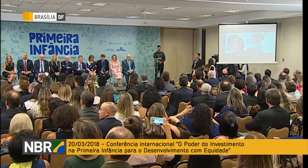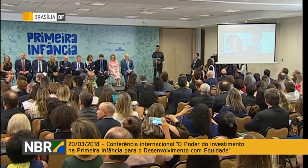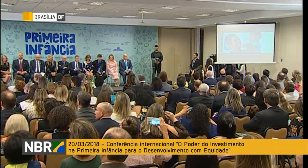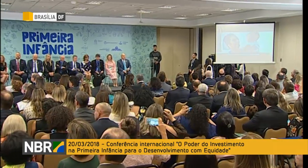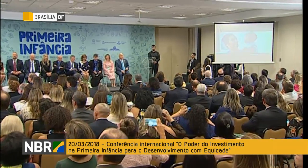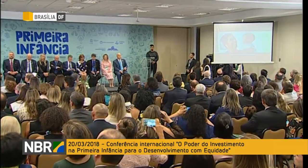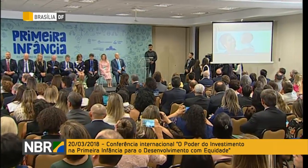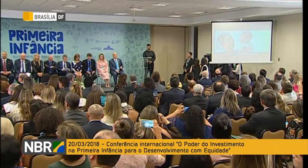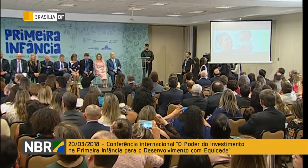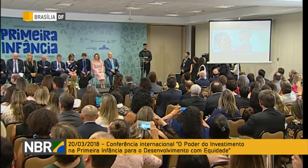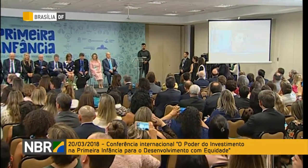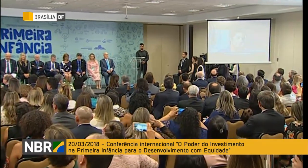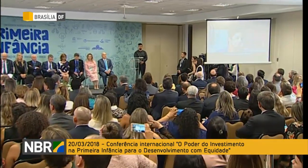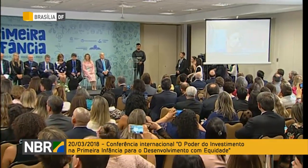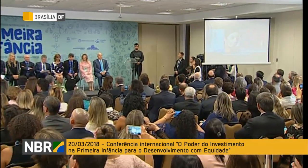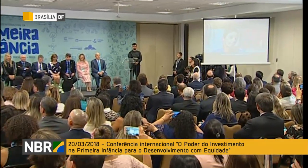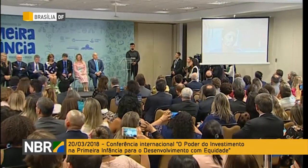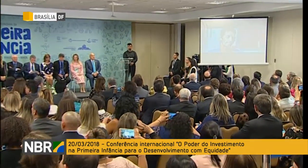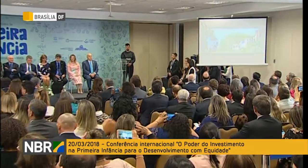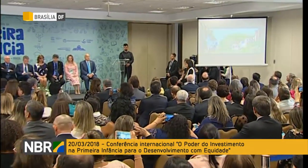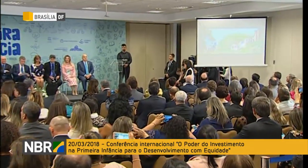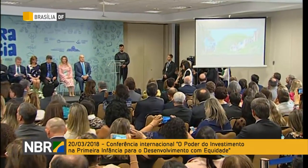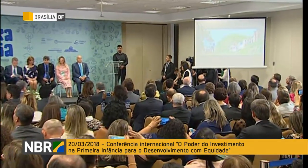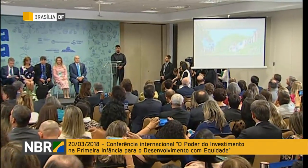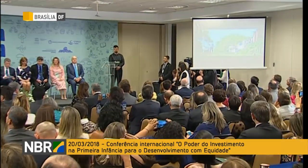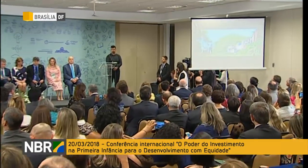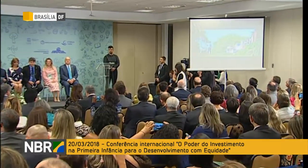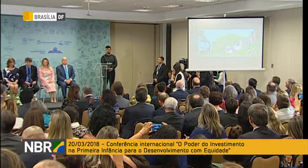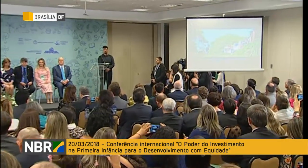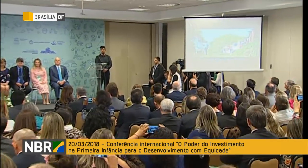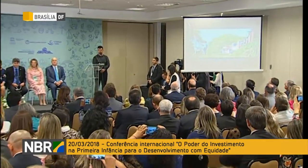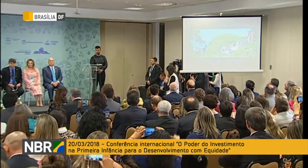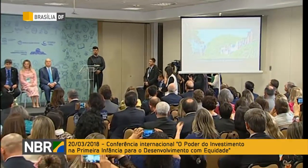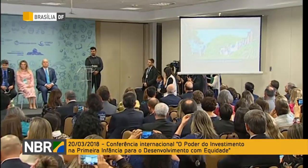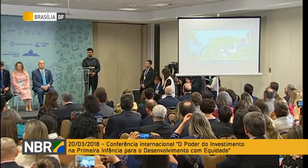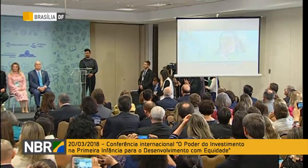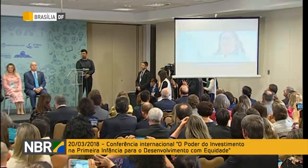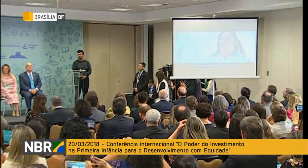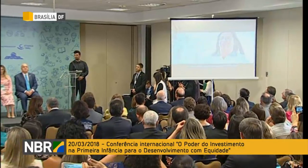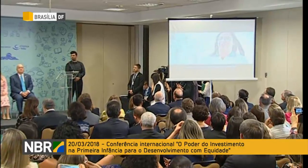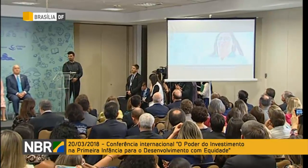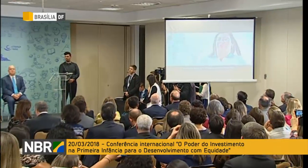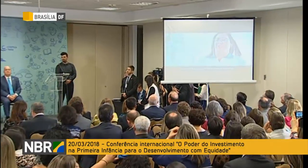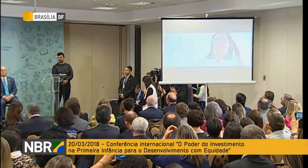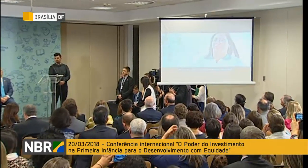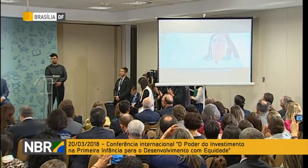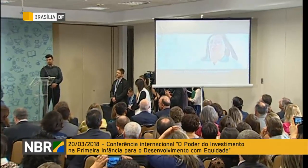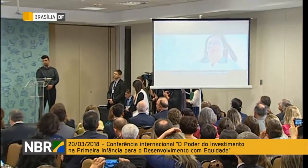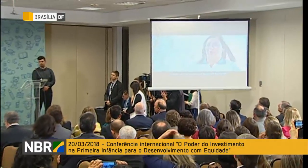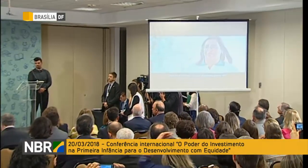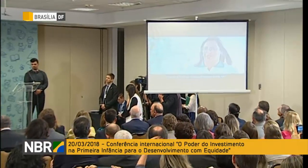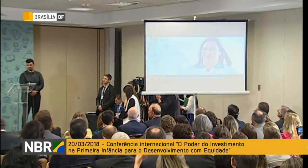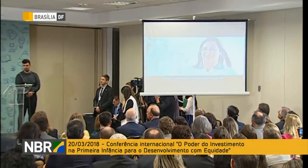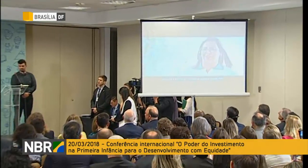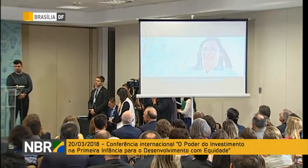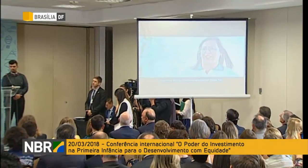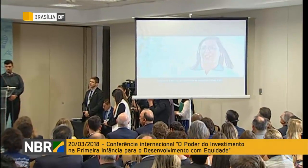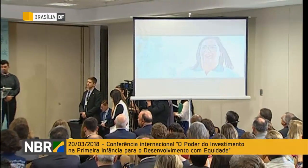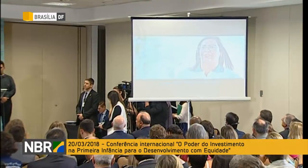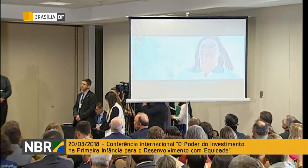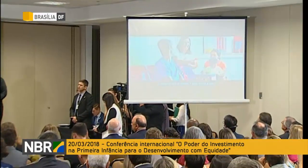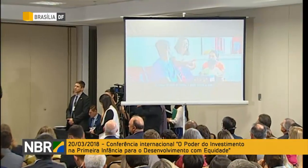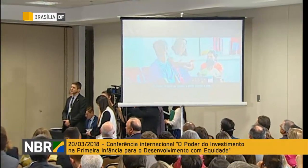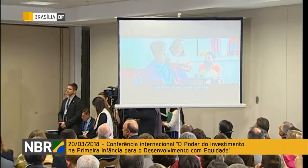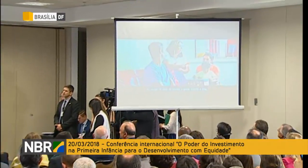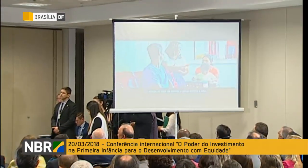não trabalho todo dia, mas eu sou pai e mãe dentro da minha casa. Meu nome é Vânia, sou visitadora do programa Criança